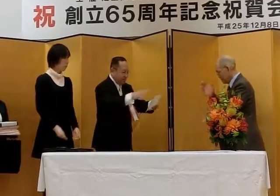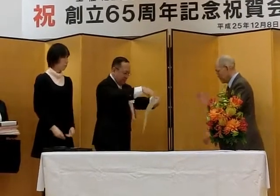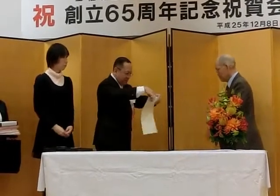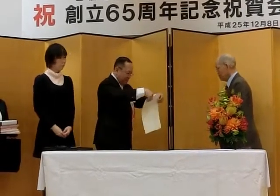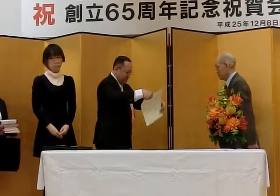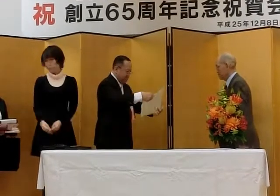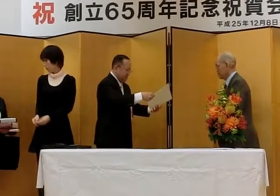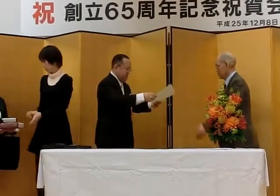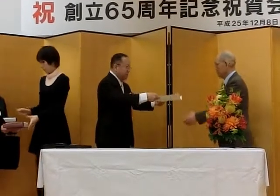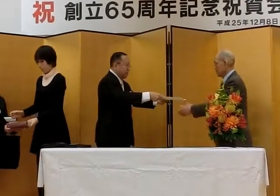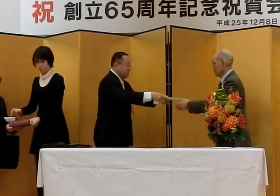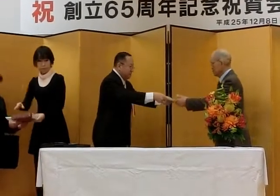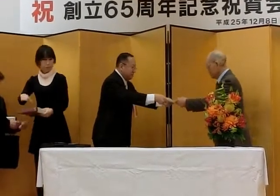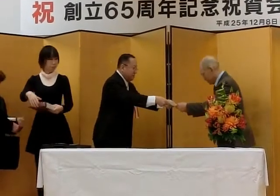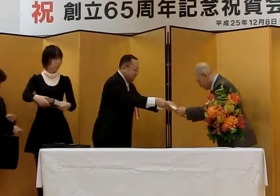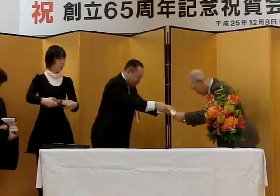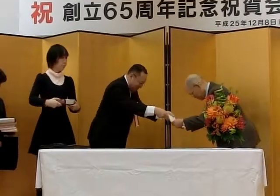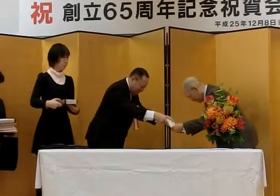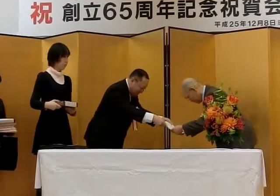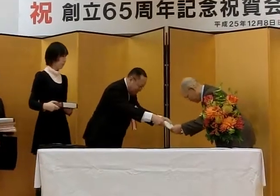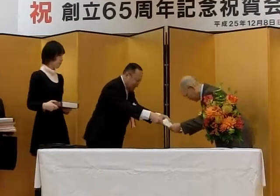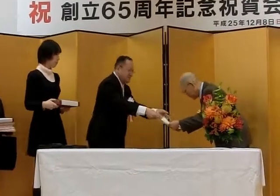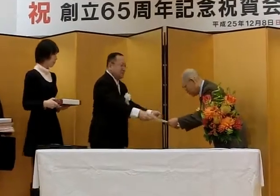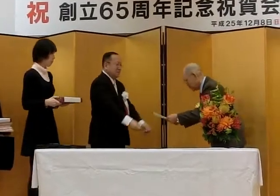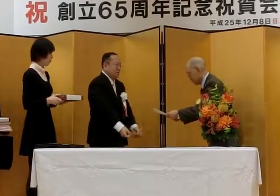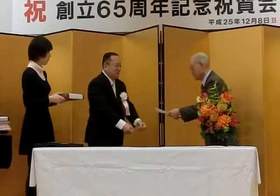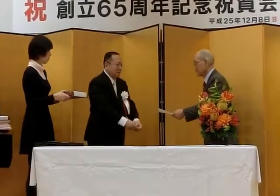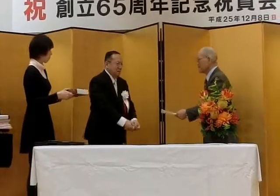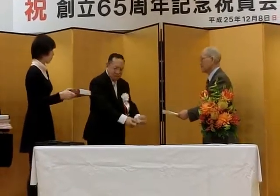を表彰します。平成25年12月の日、